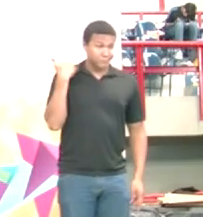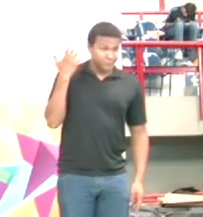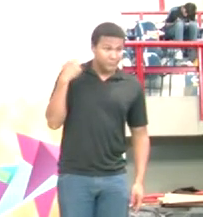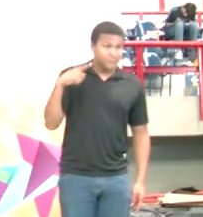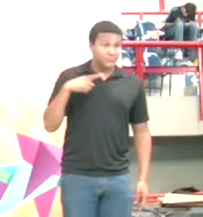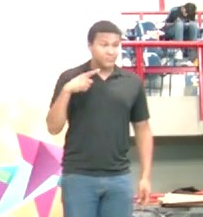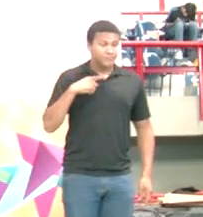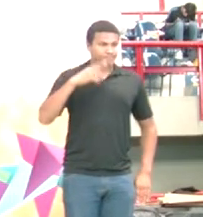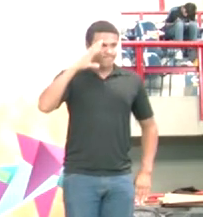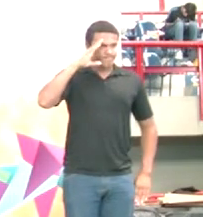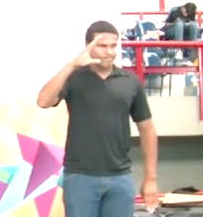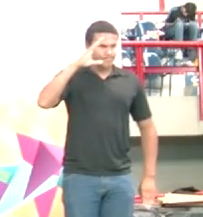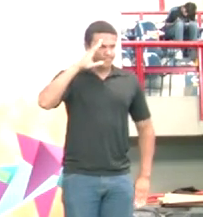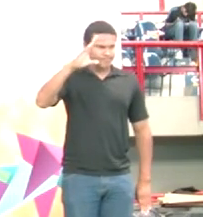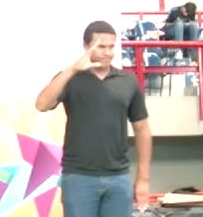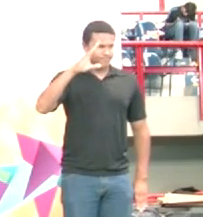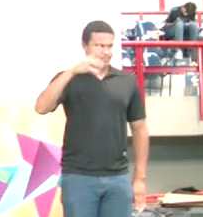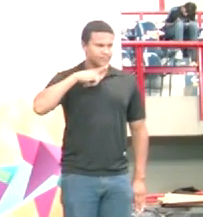de coronelismo,